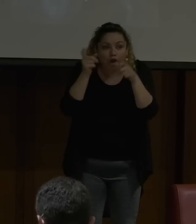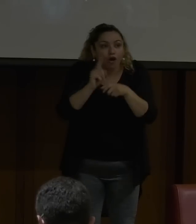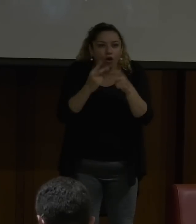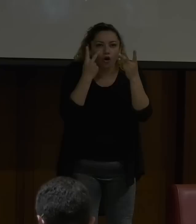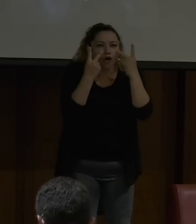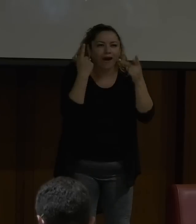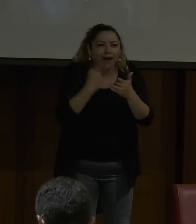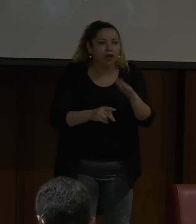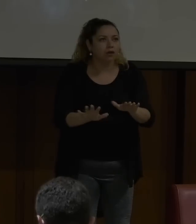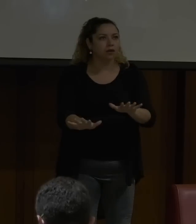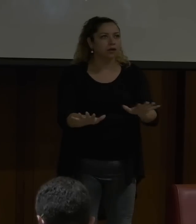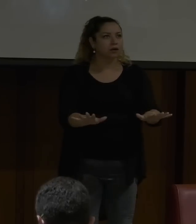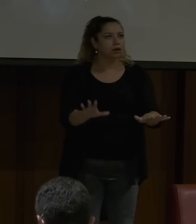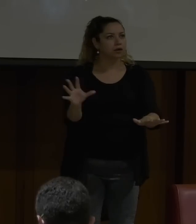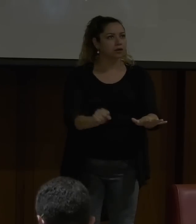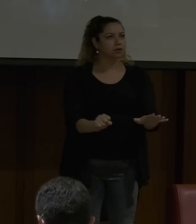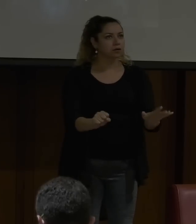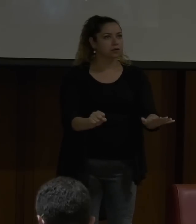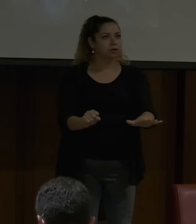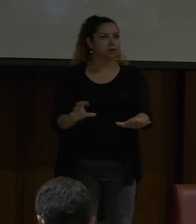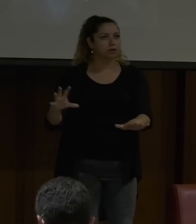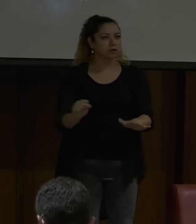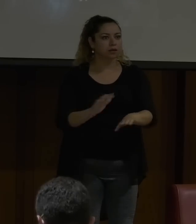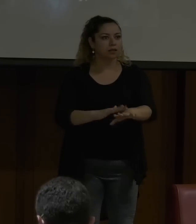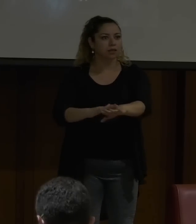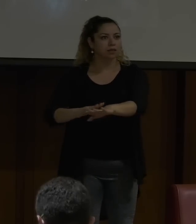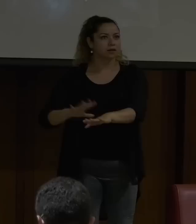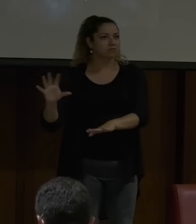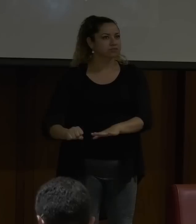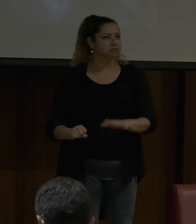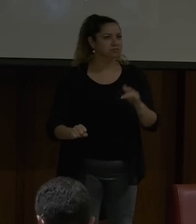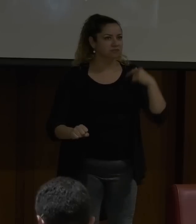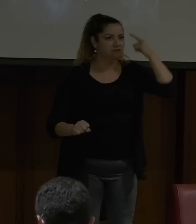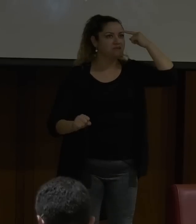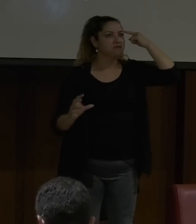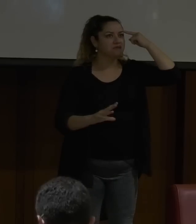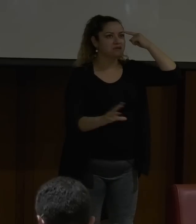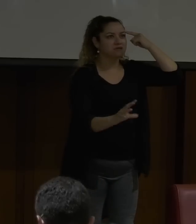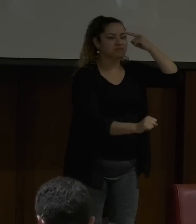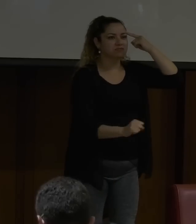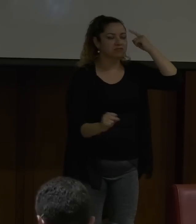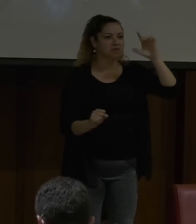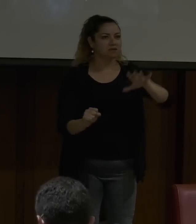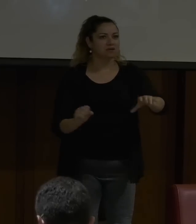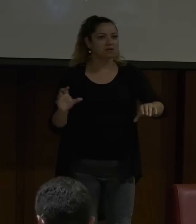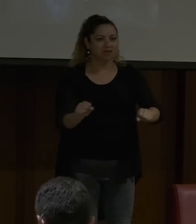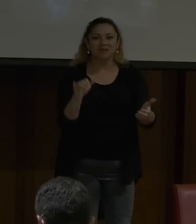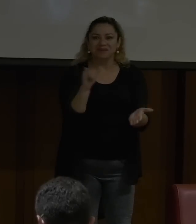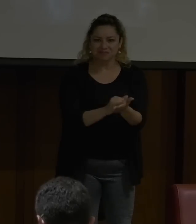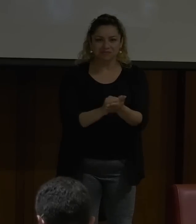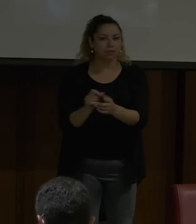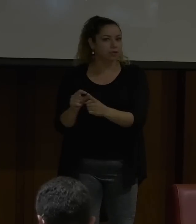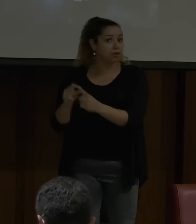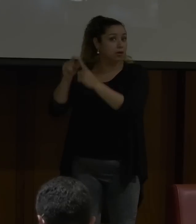de conocer las cosas, de palparlas directamente, y como sucedió con las palabras, pero también